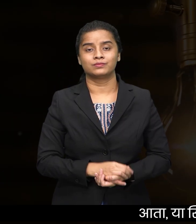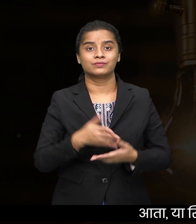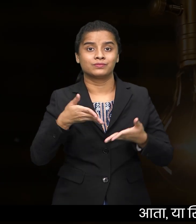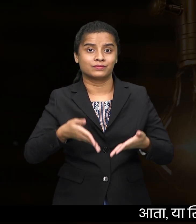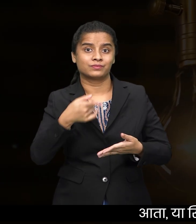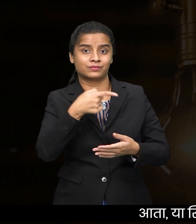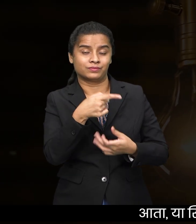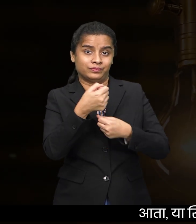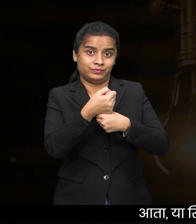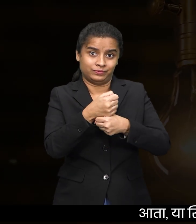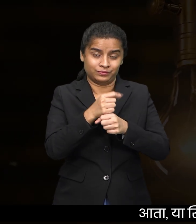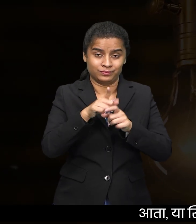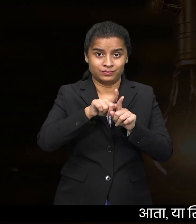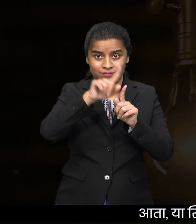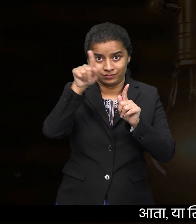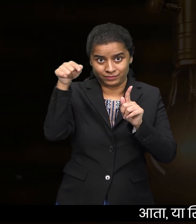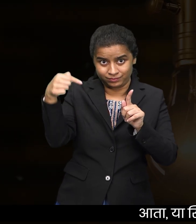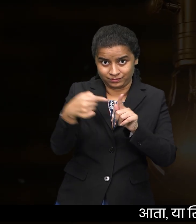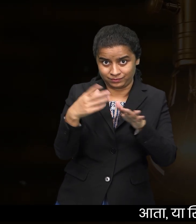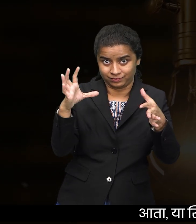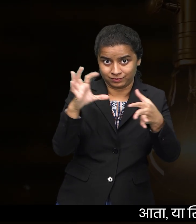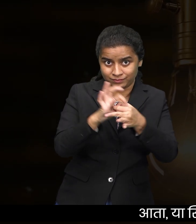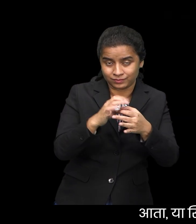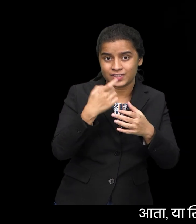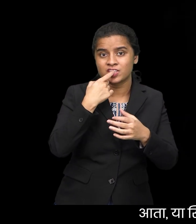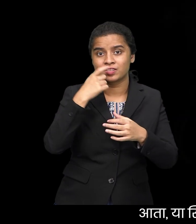आता या स्विचने एका विद्युत घट